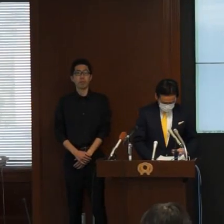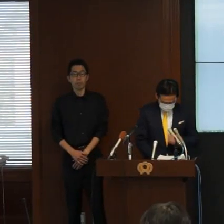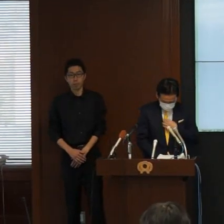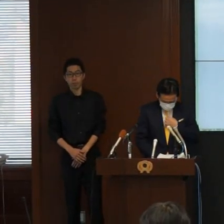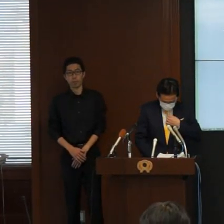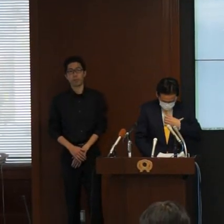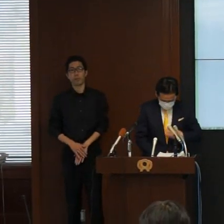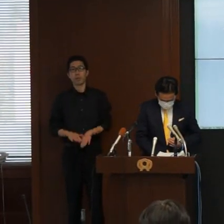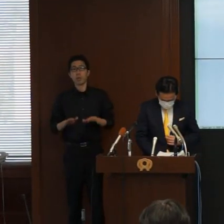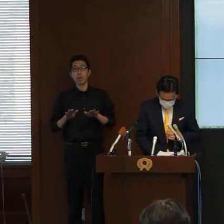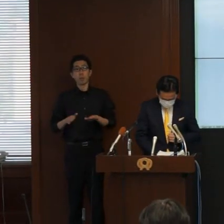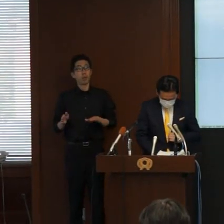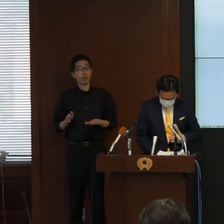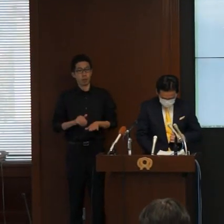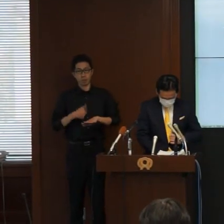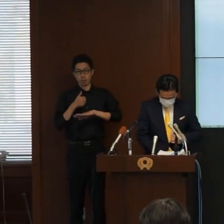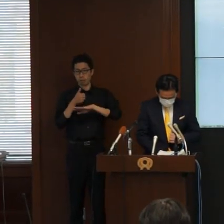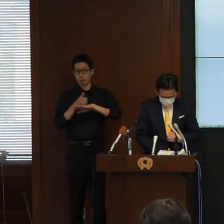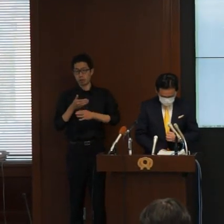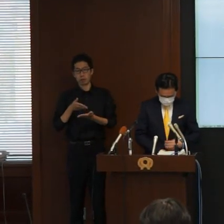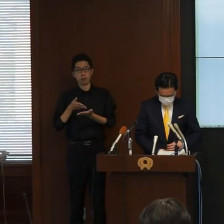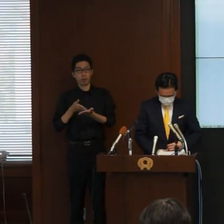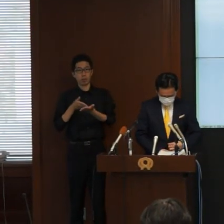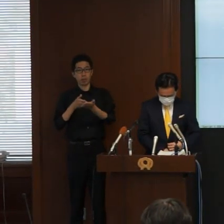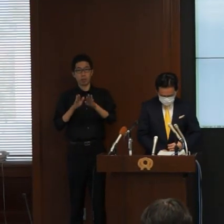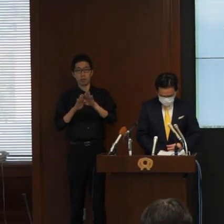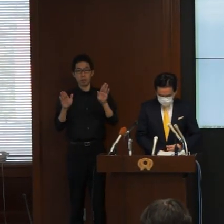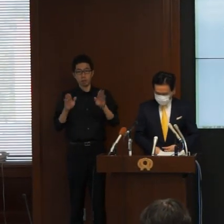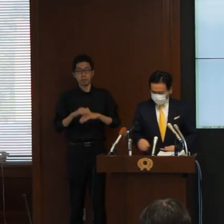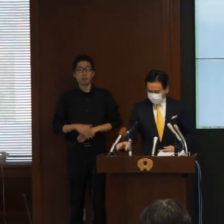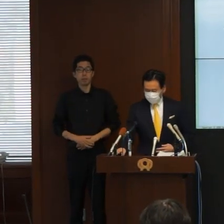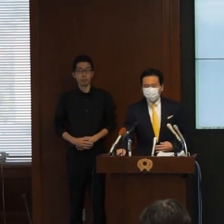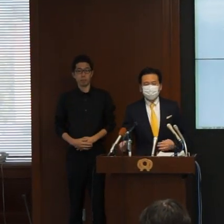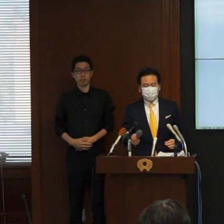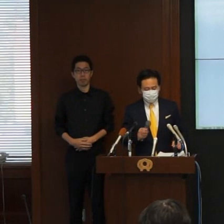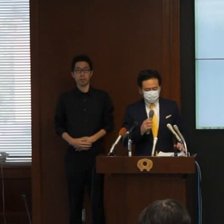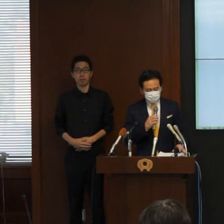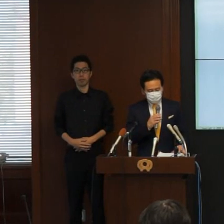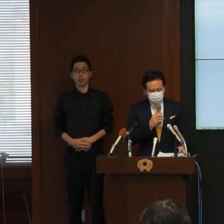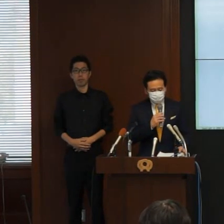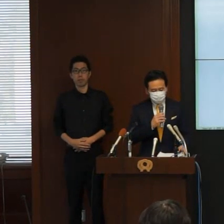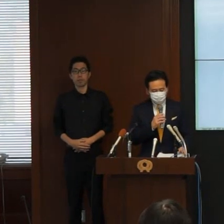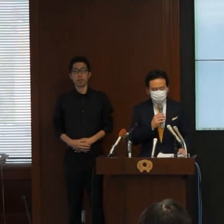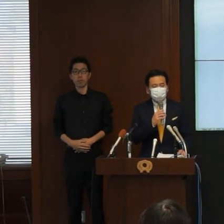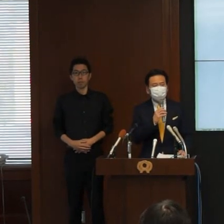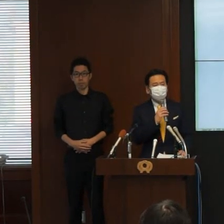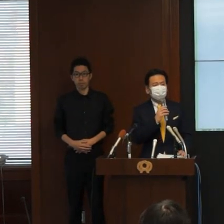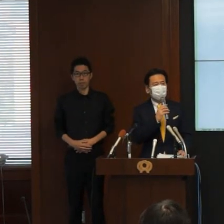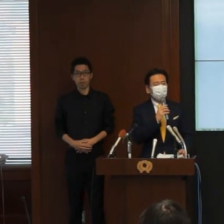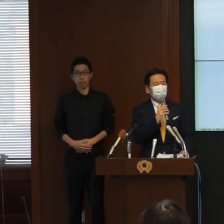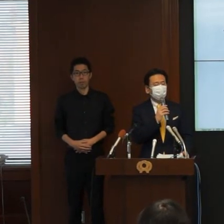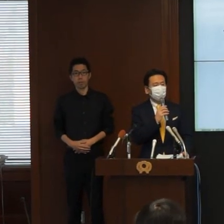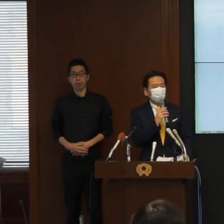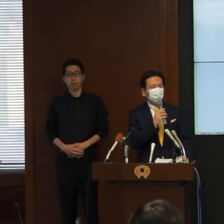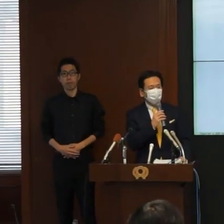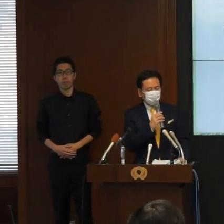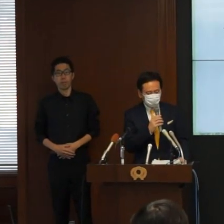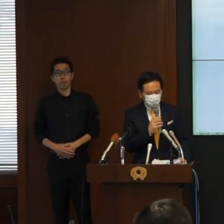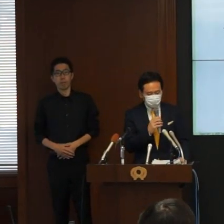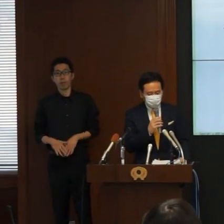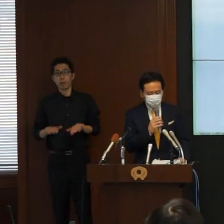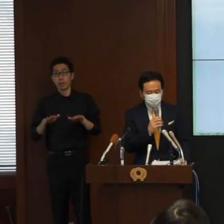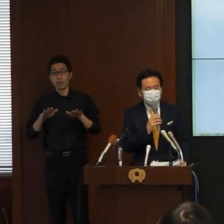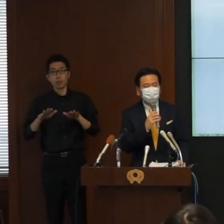ではただいまから知事の記者会見を始めます。知事お願いします。 はい、今本件